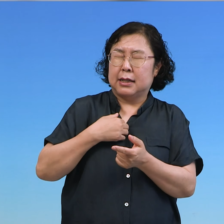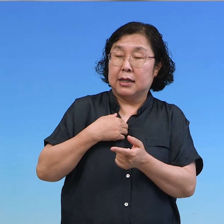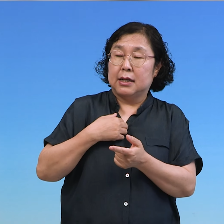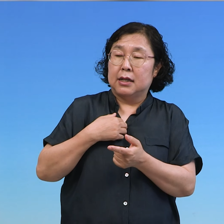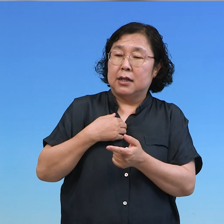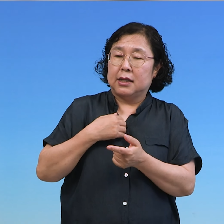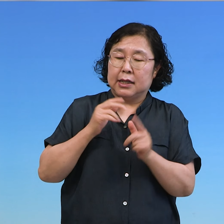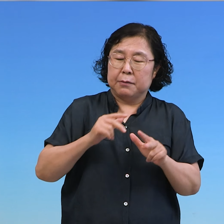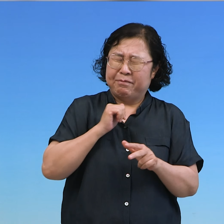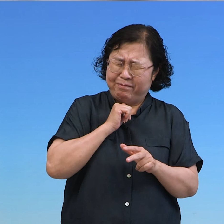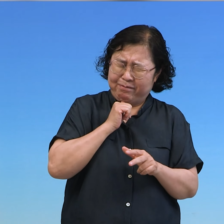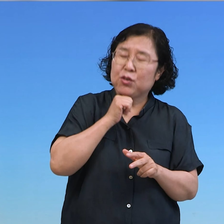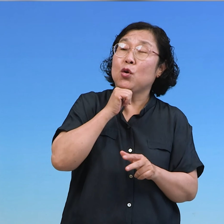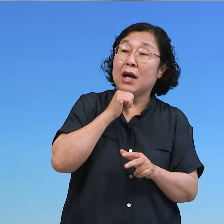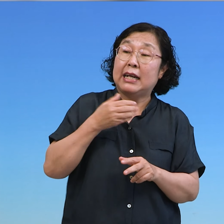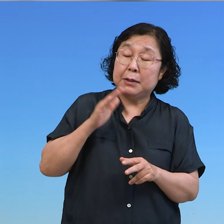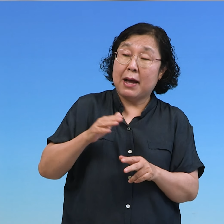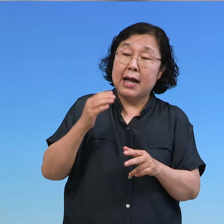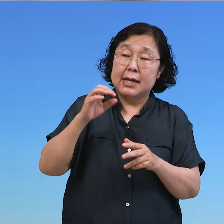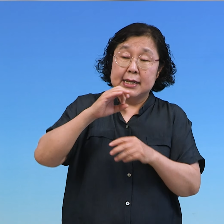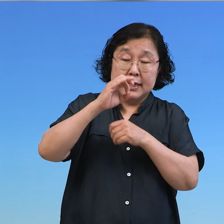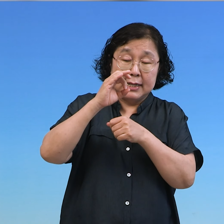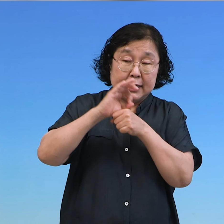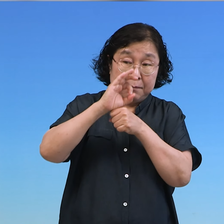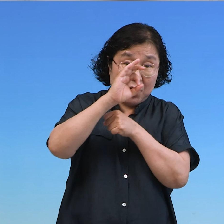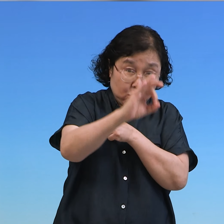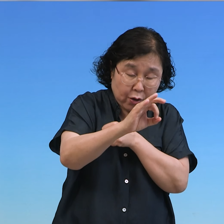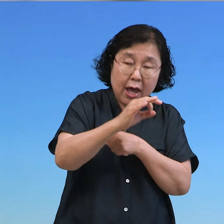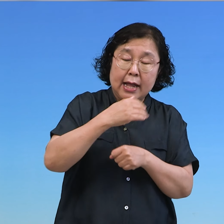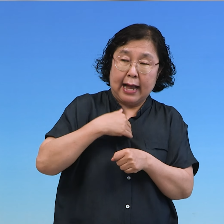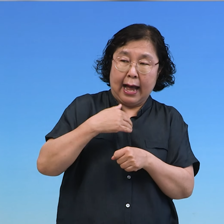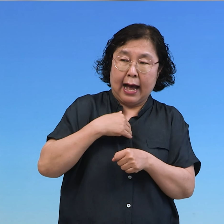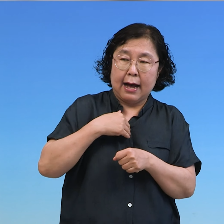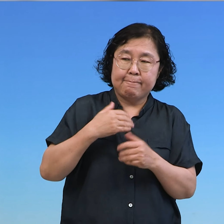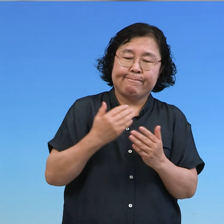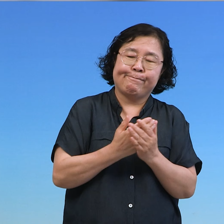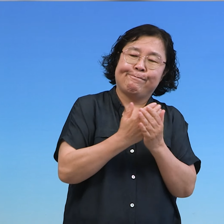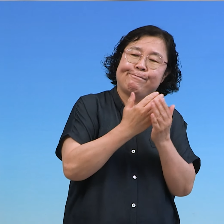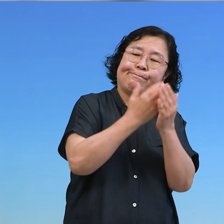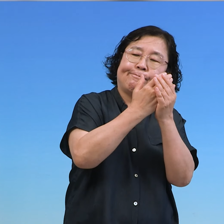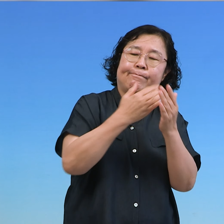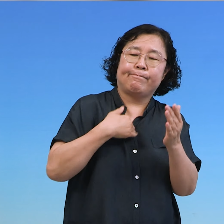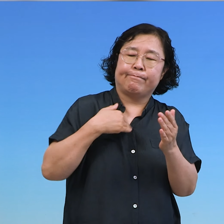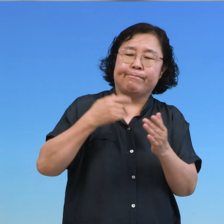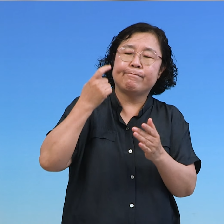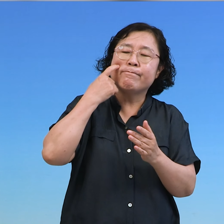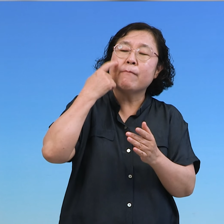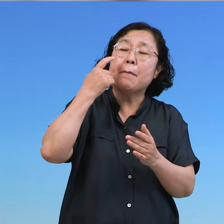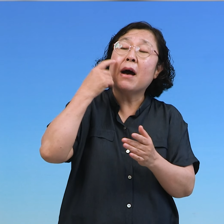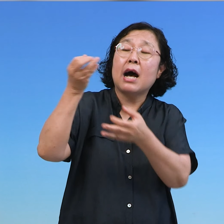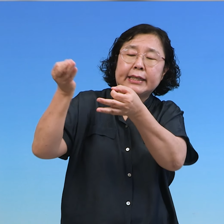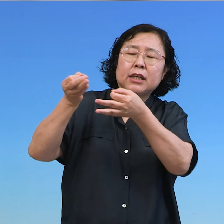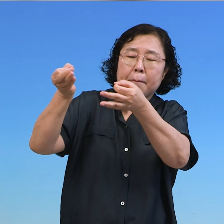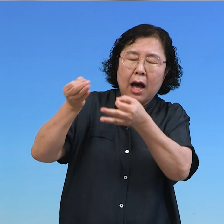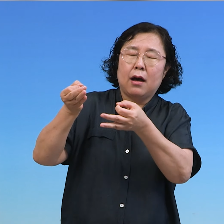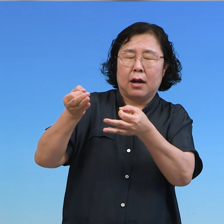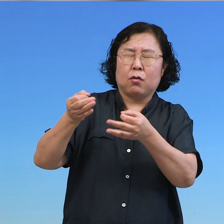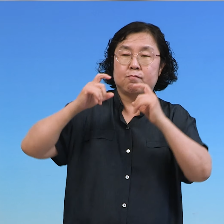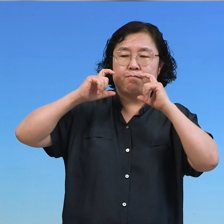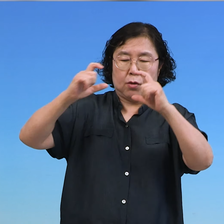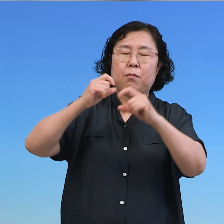10년 뒤에 나 어떻게 되는지 너 한번 두고 봐 계속 만날 때마다 마음으로 선포를 했거든요 근데 여러분